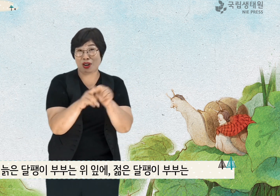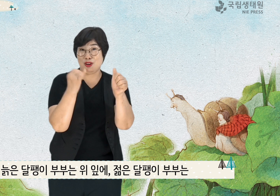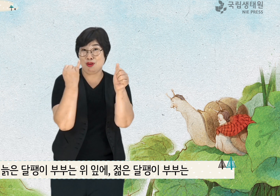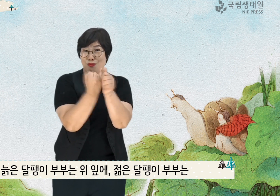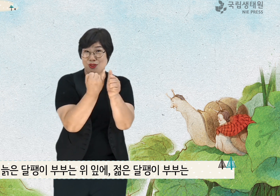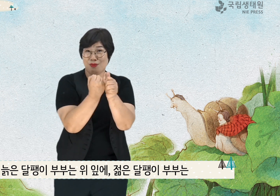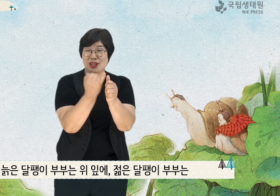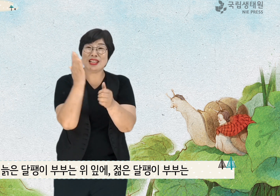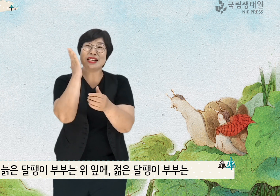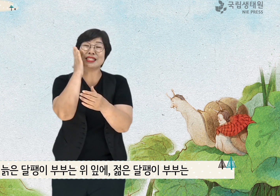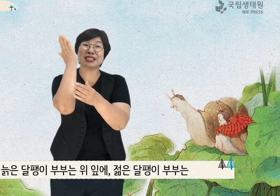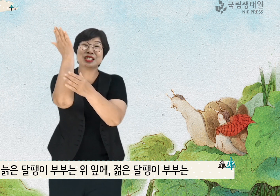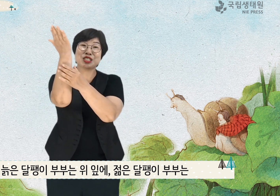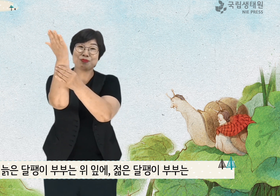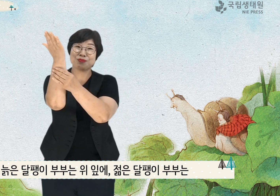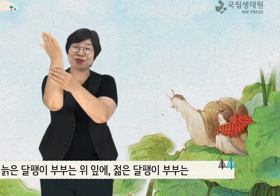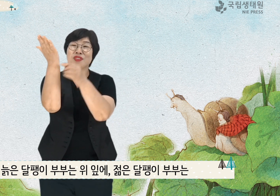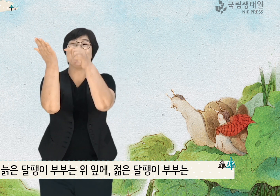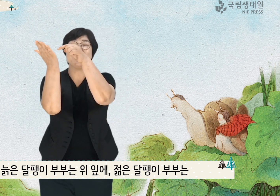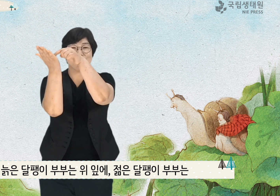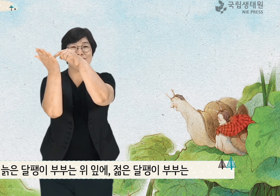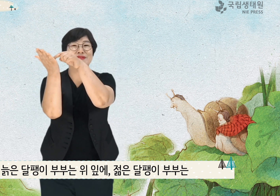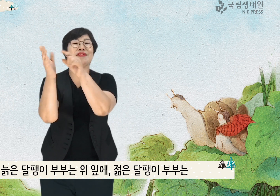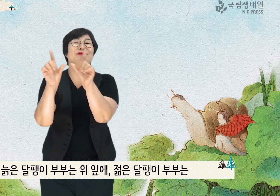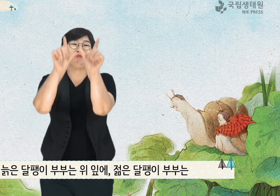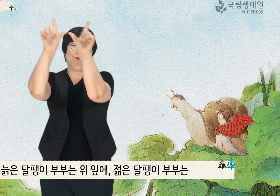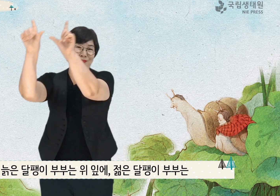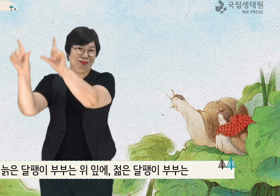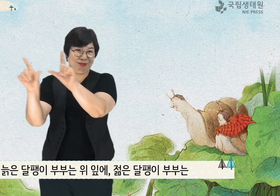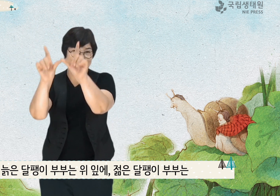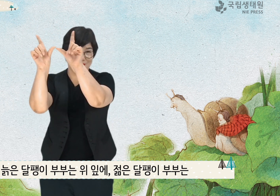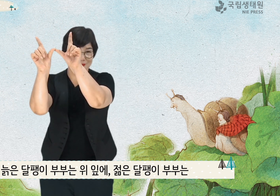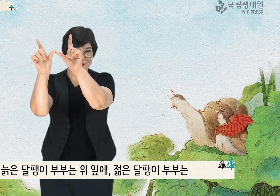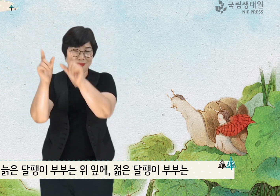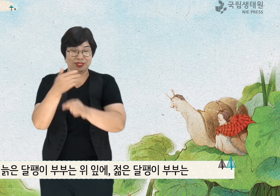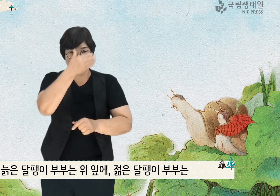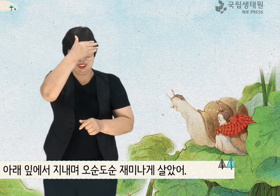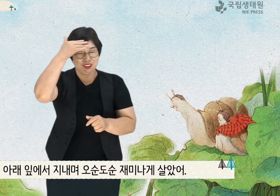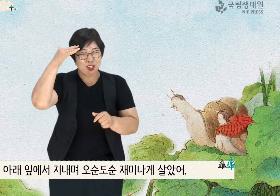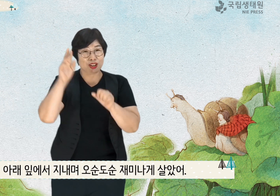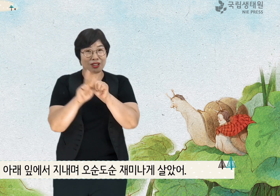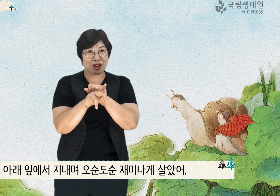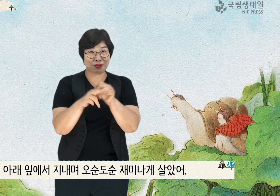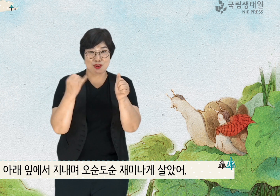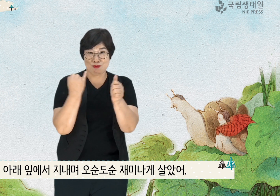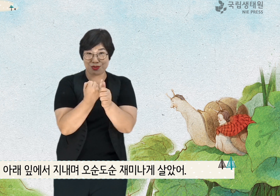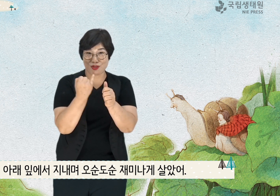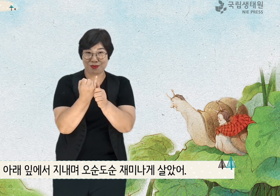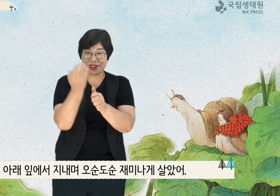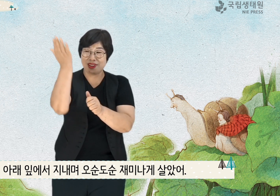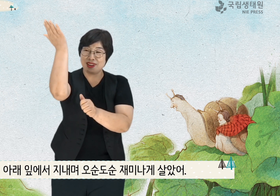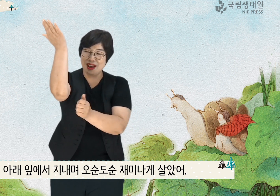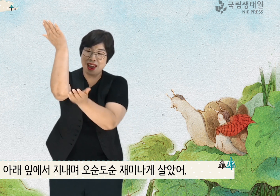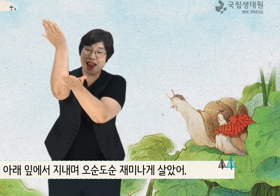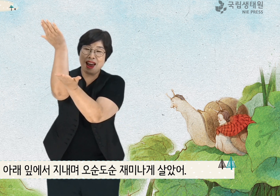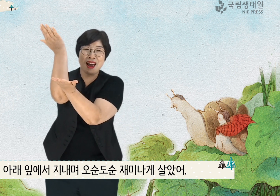늙은 달팽이 부부는 위 잎에, 젊은 달팽이 부부는 아래 잎에서